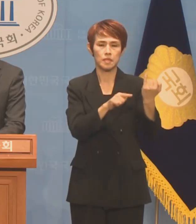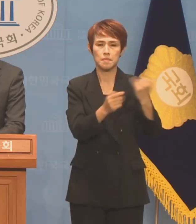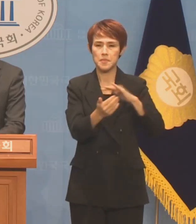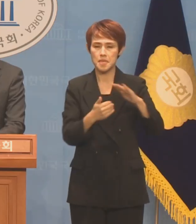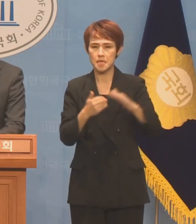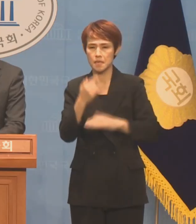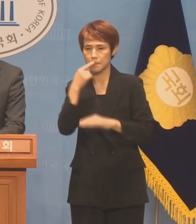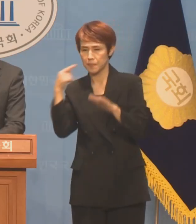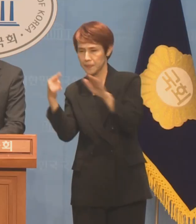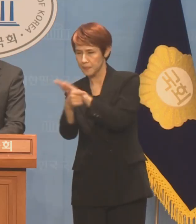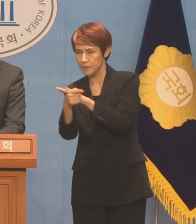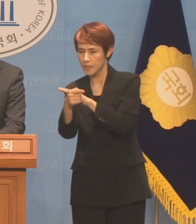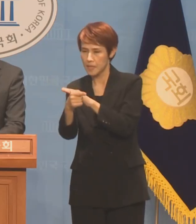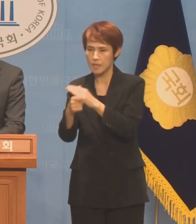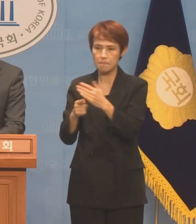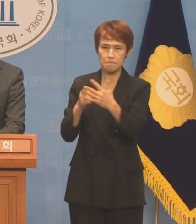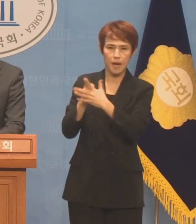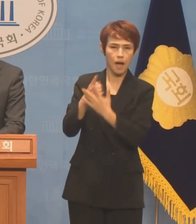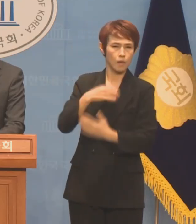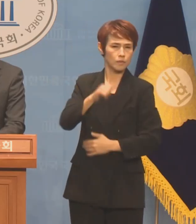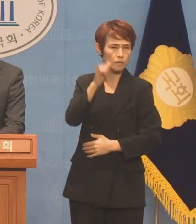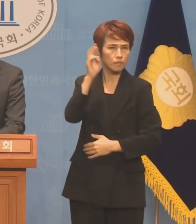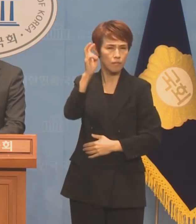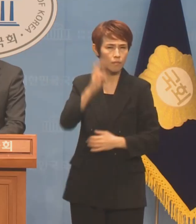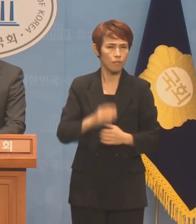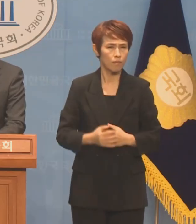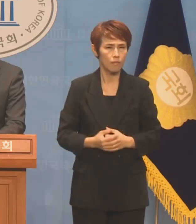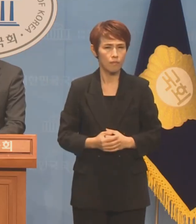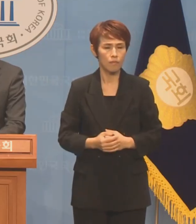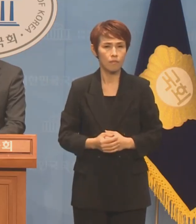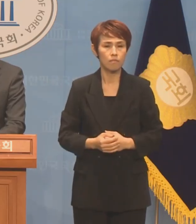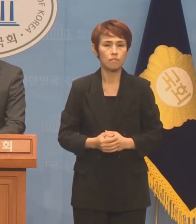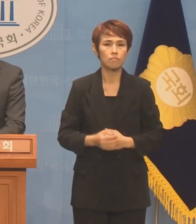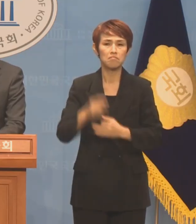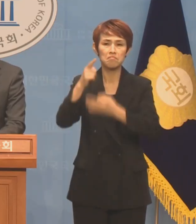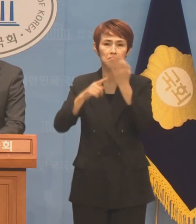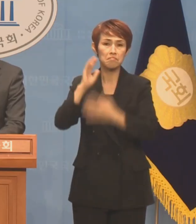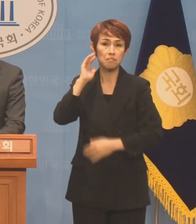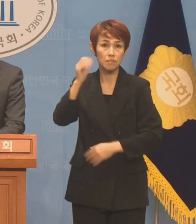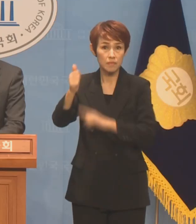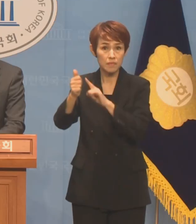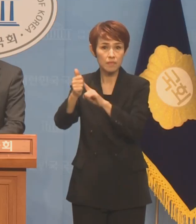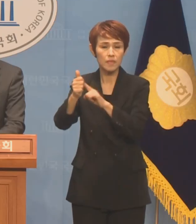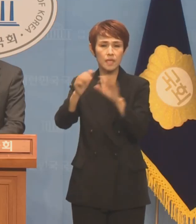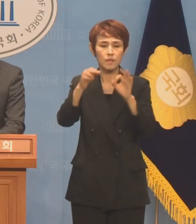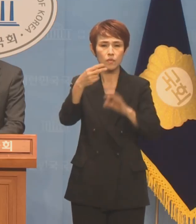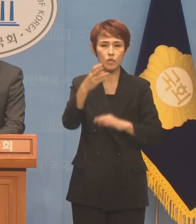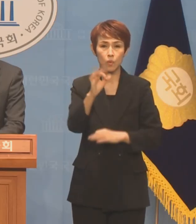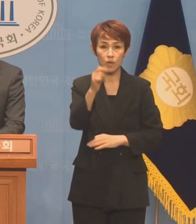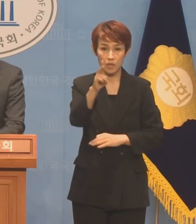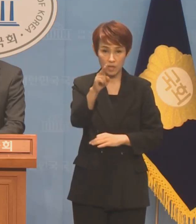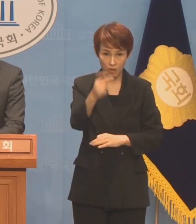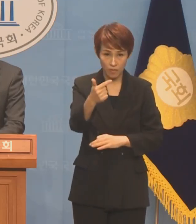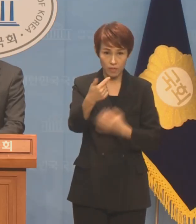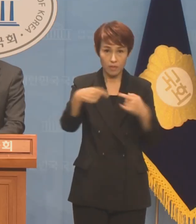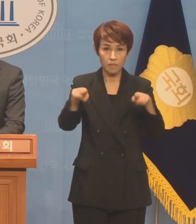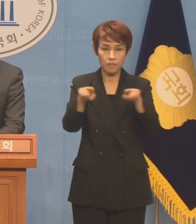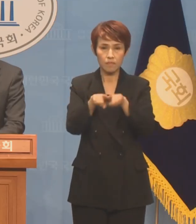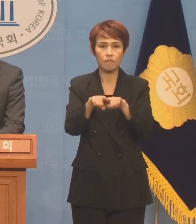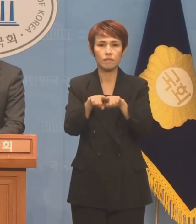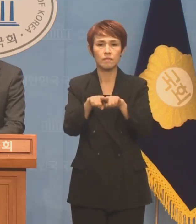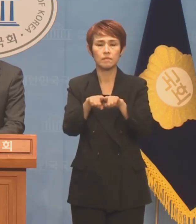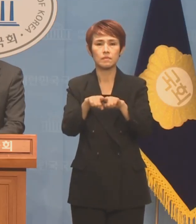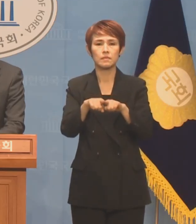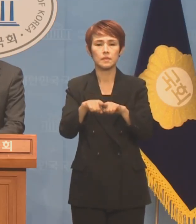미리 사전에 인지하고 있었던 것 아닙니까? 윤석열이 김용현 등과 계엄을 모의하고